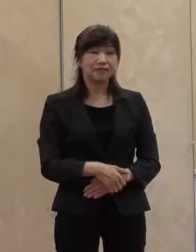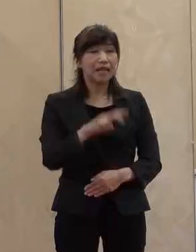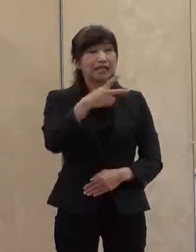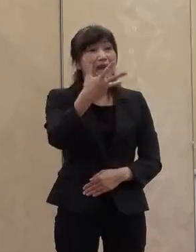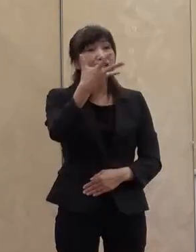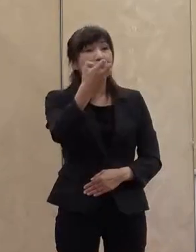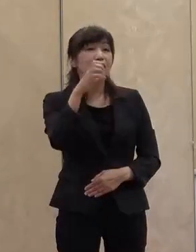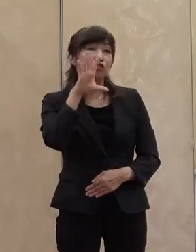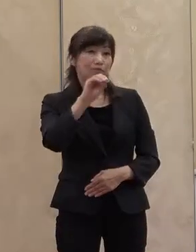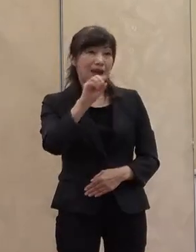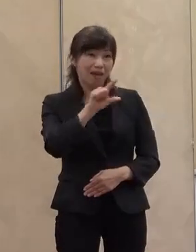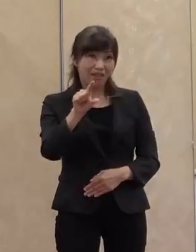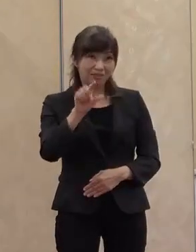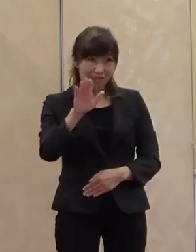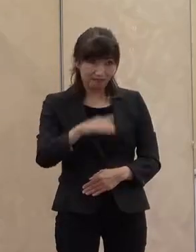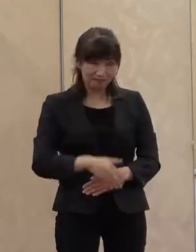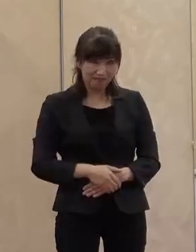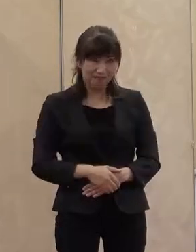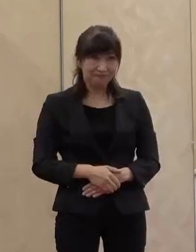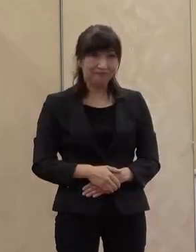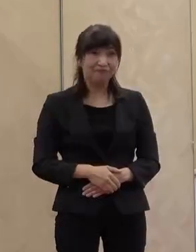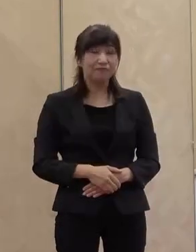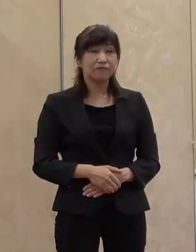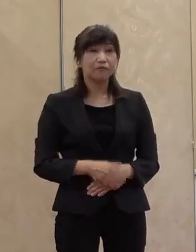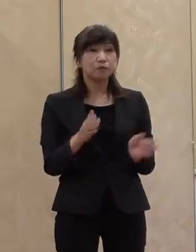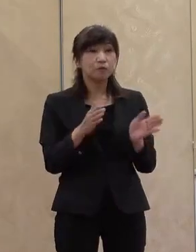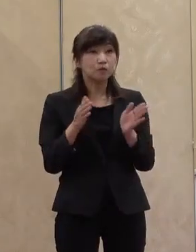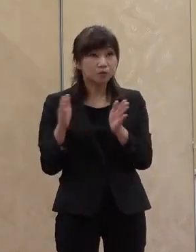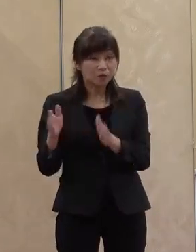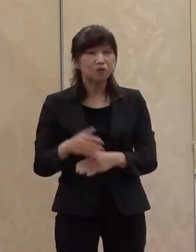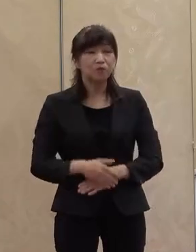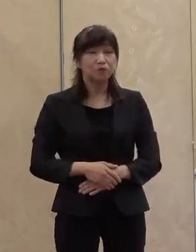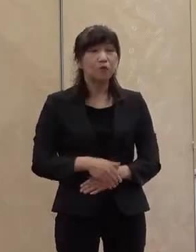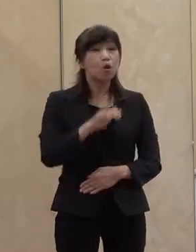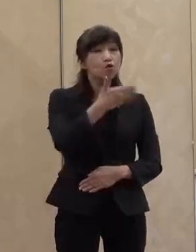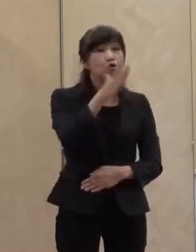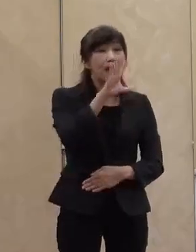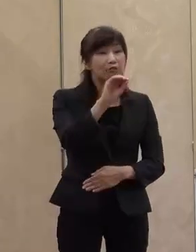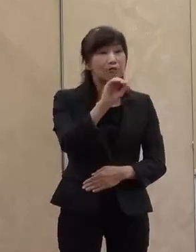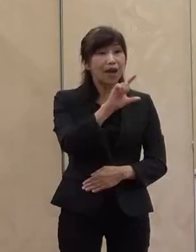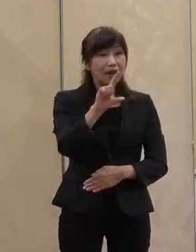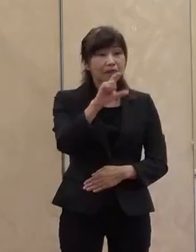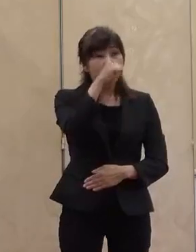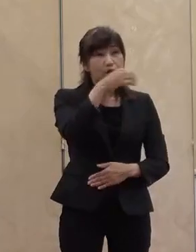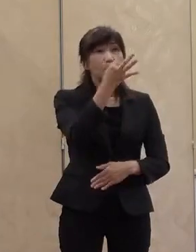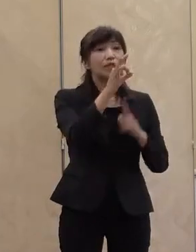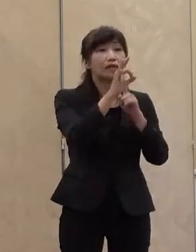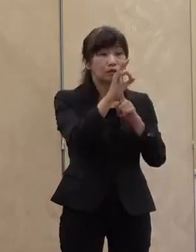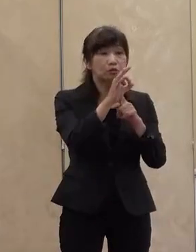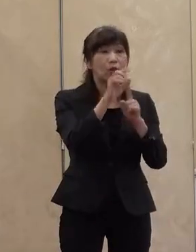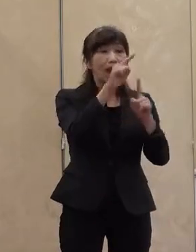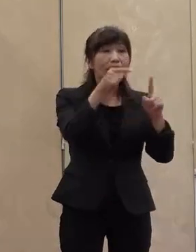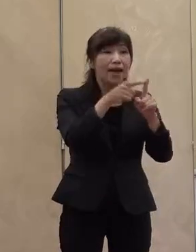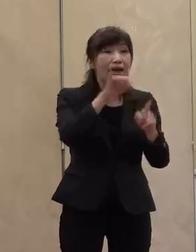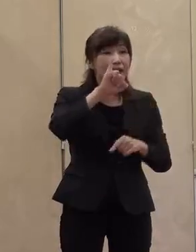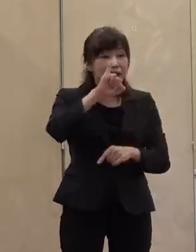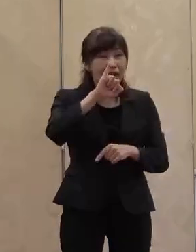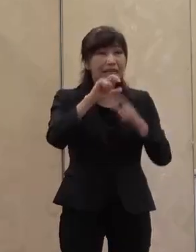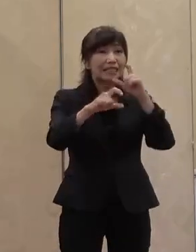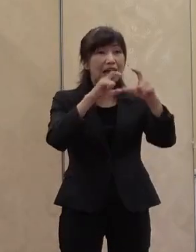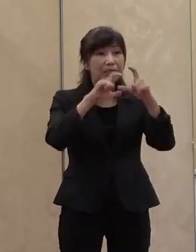280万円です。で次のこちらの予算規模900万円の方は、これはAI チャットボットによる相談の受付です